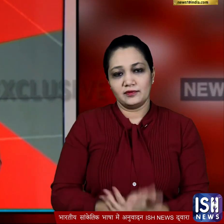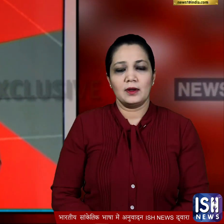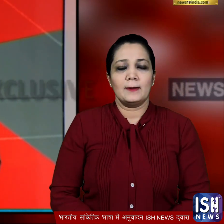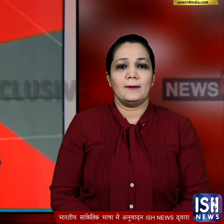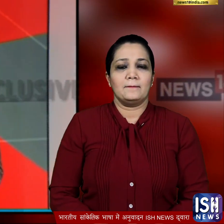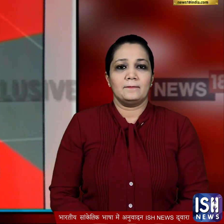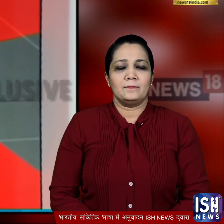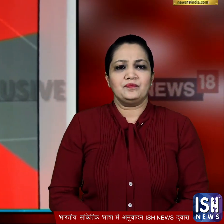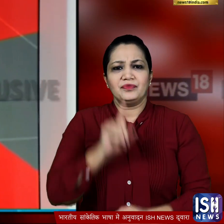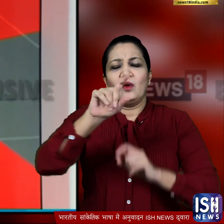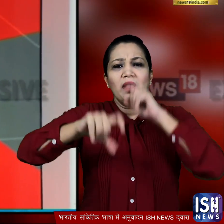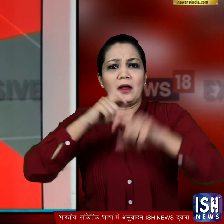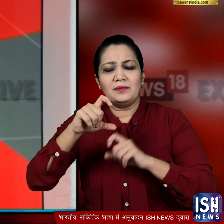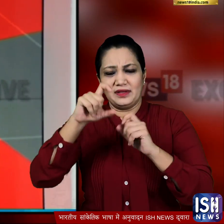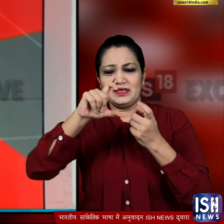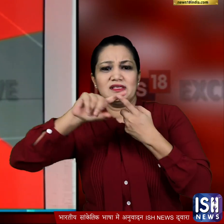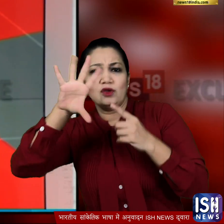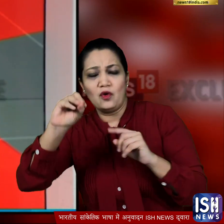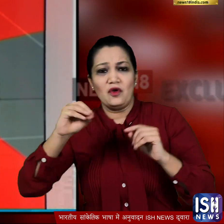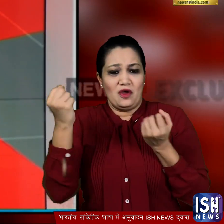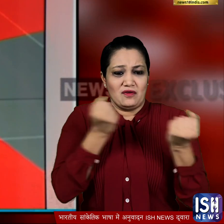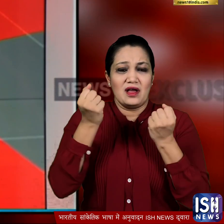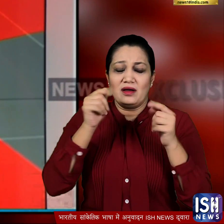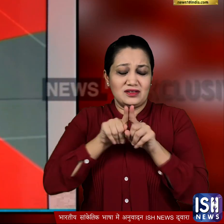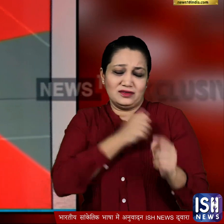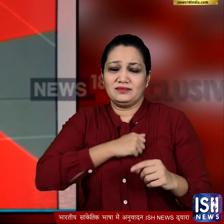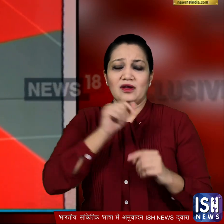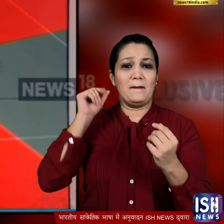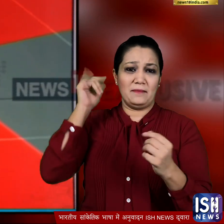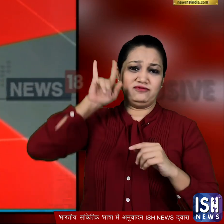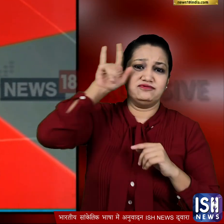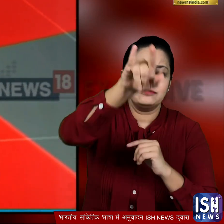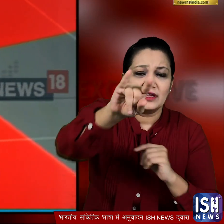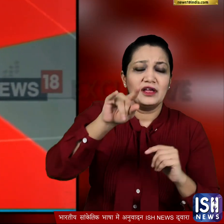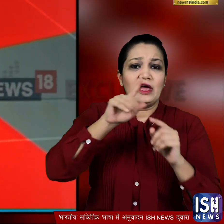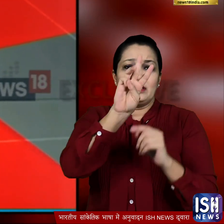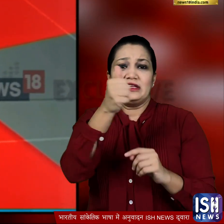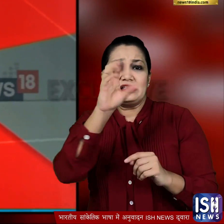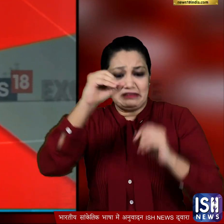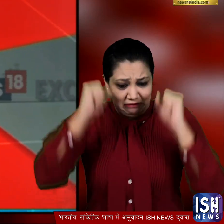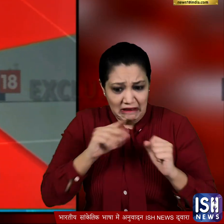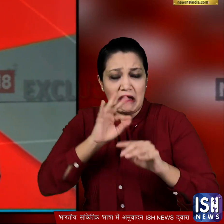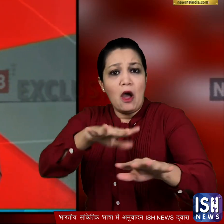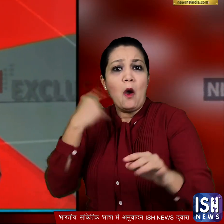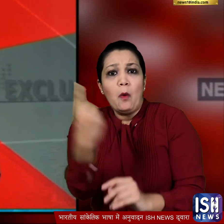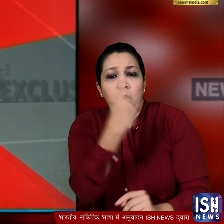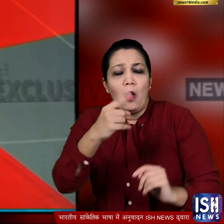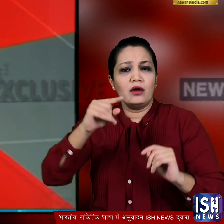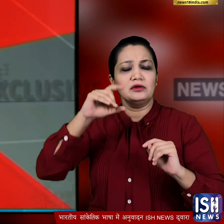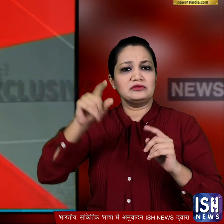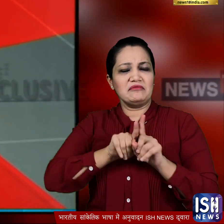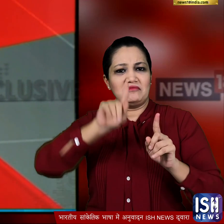लिए जा रहे हैं। एक कंपनी के सीईओ को 360 सीटों वाले एक विमान में किसी राजा की तरह सफर करने का मौका मिला।